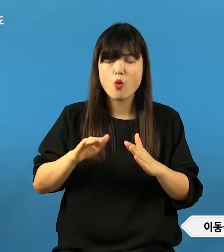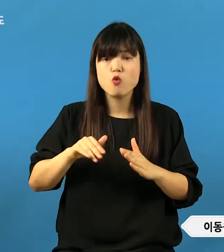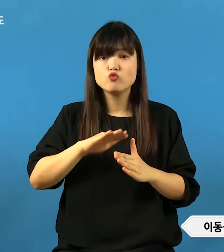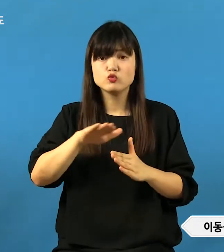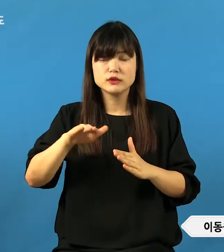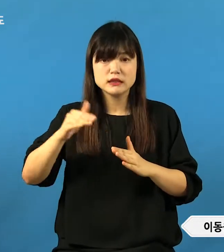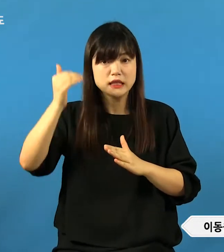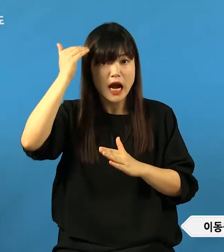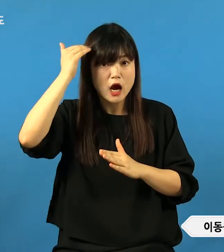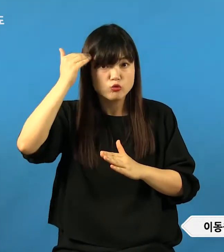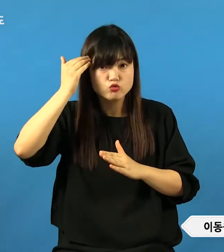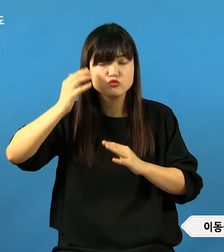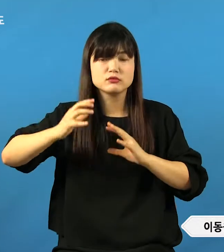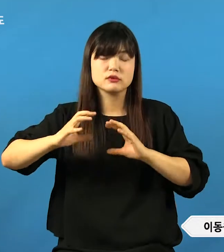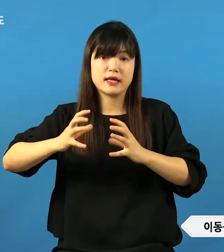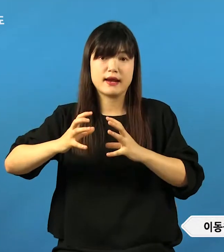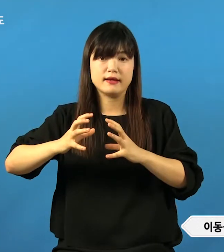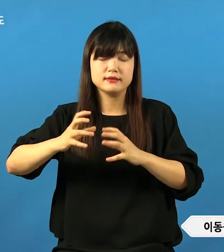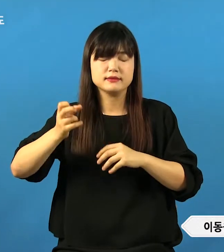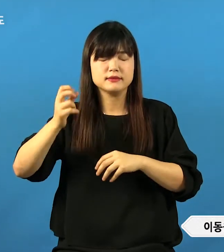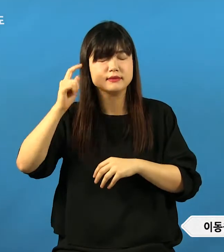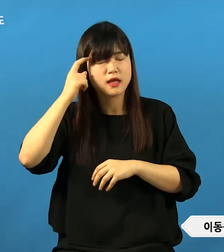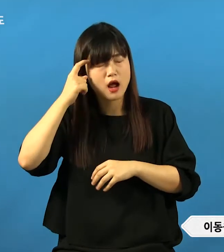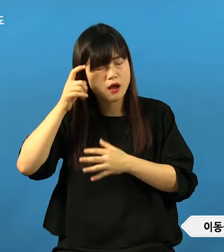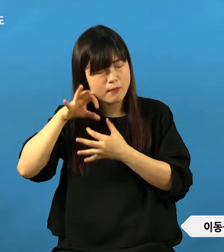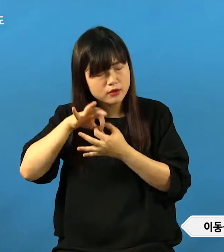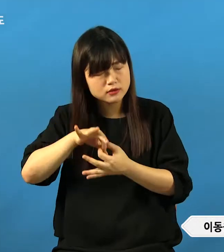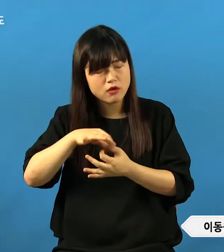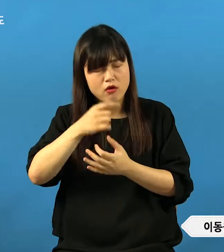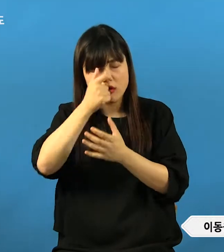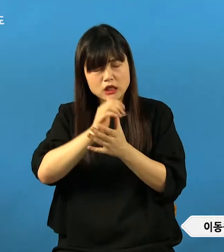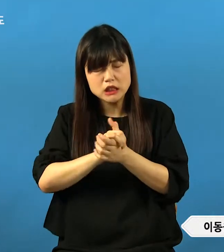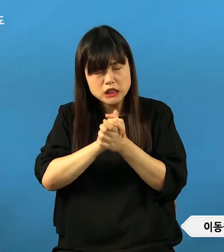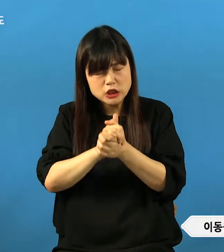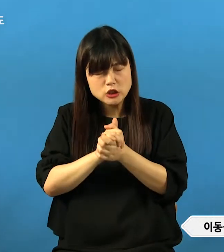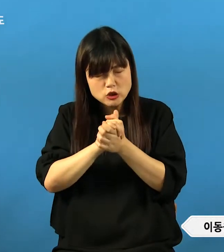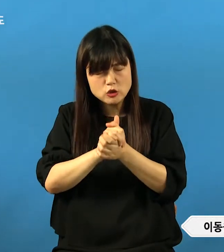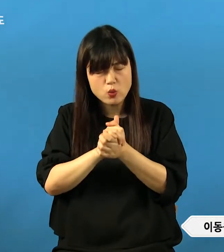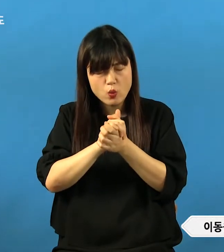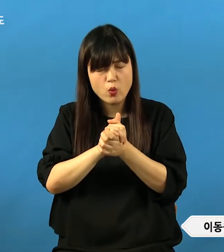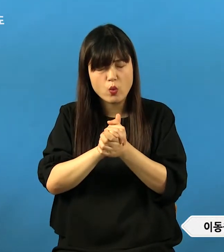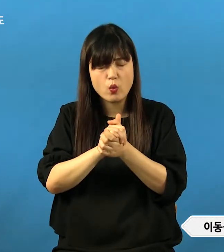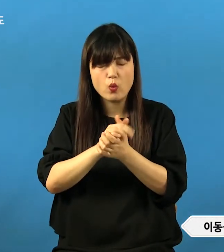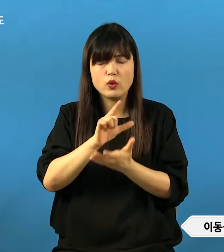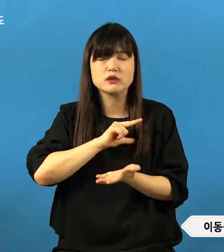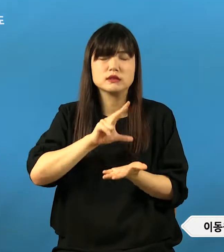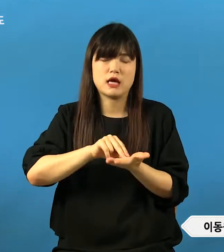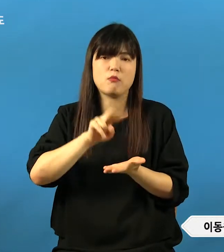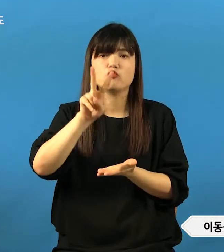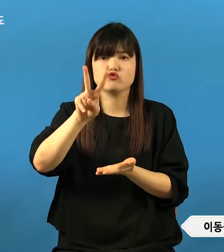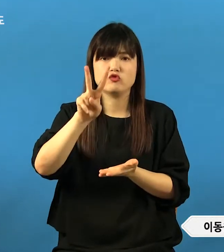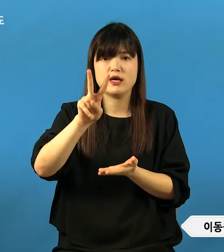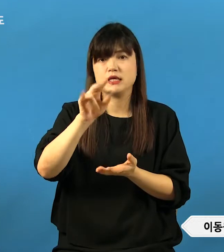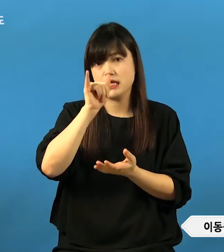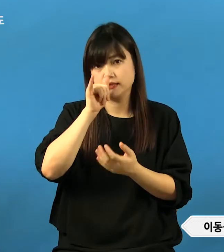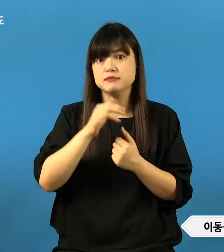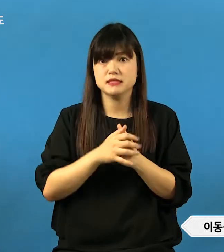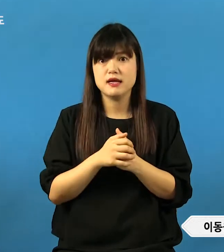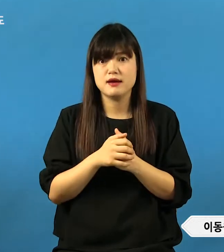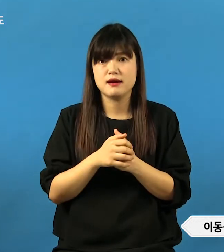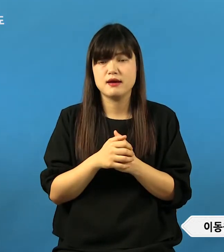이 민족을 생각하면서 기도할 매우 중요한 두 가지의 기도 제목을 얻고자